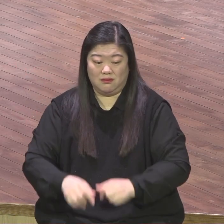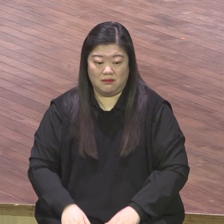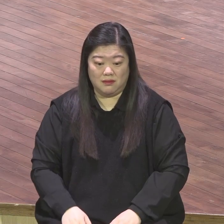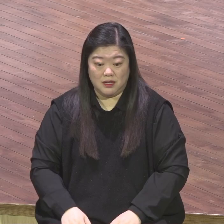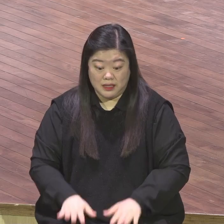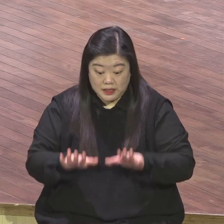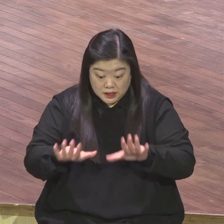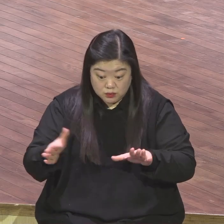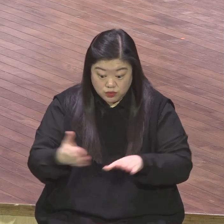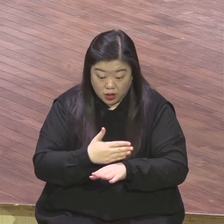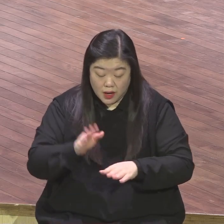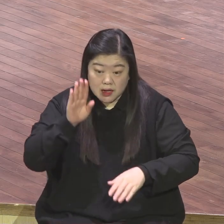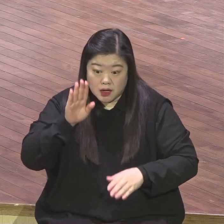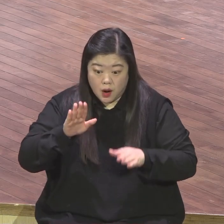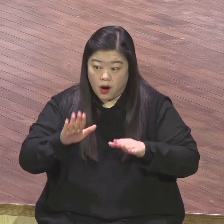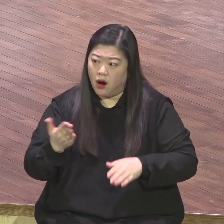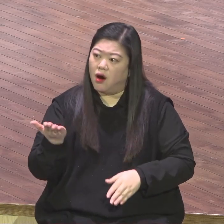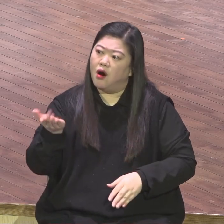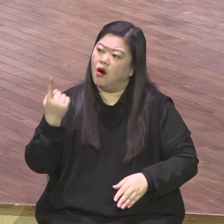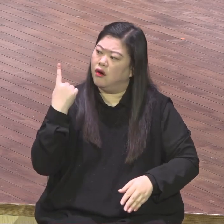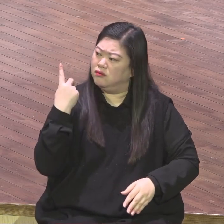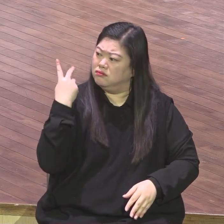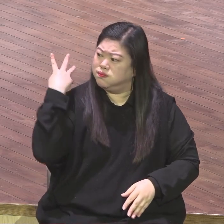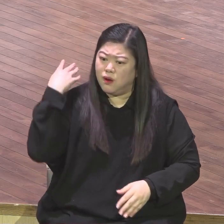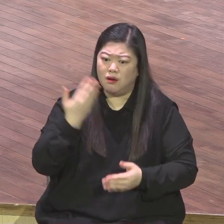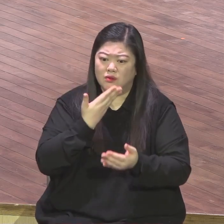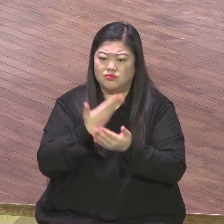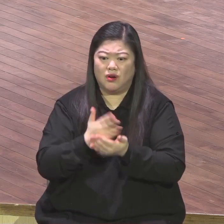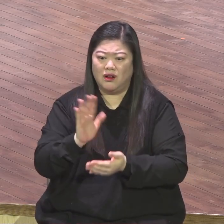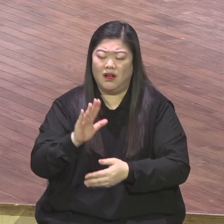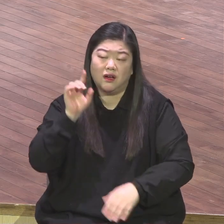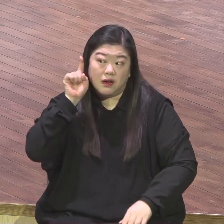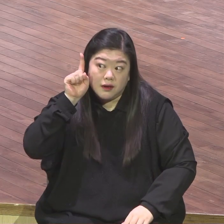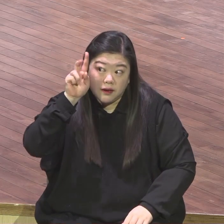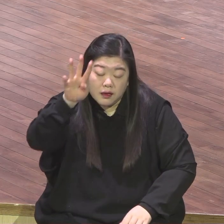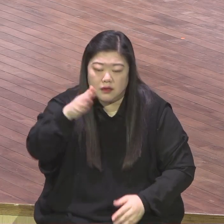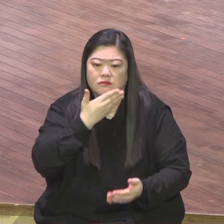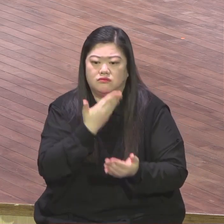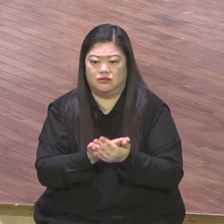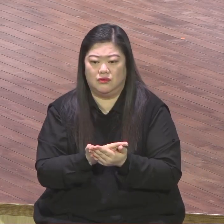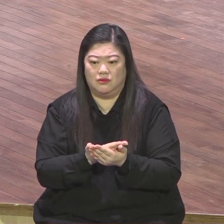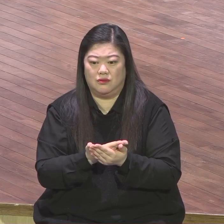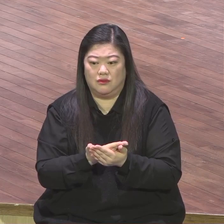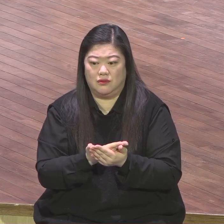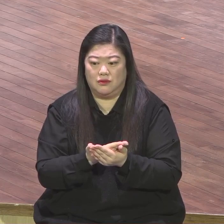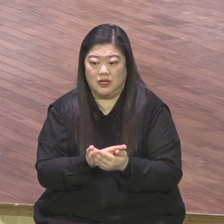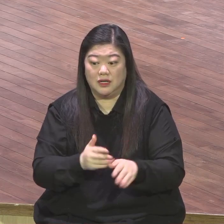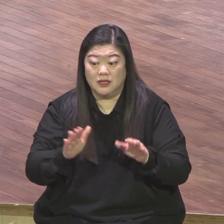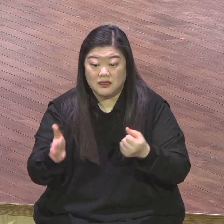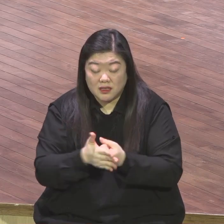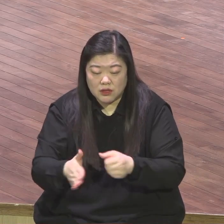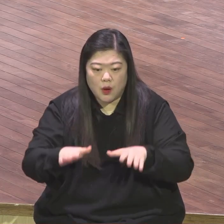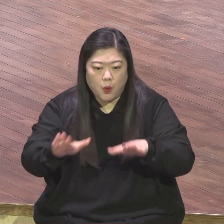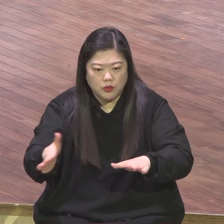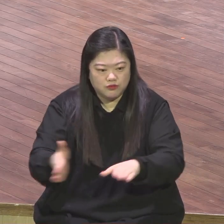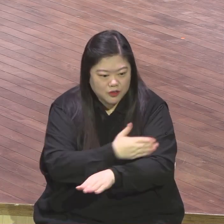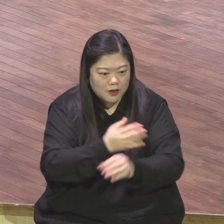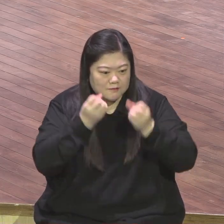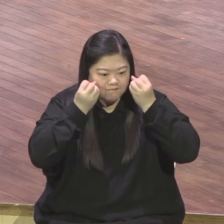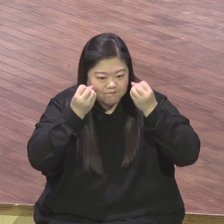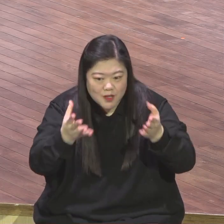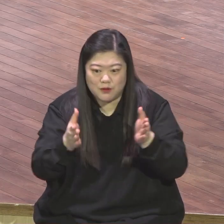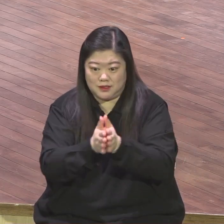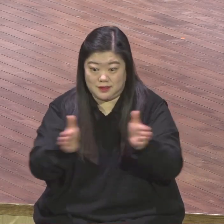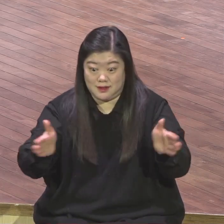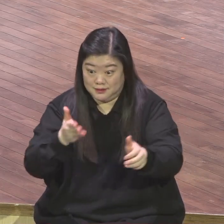삶이 중요한 것입니다. 지금부터 앞으로. 그래서 오늘 시작하시 바랍니다. 오늘